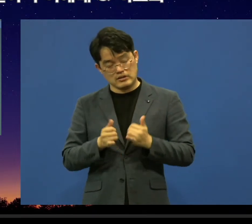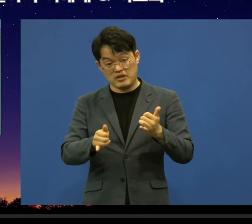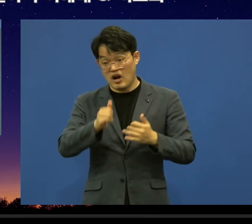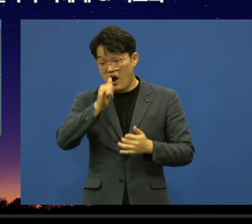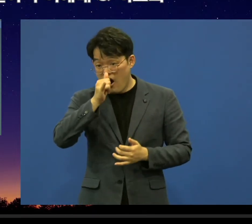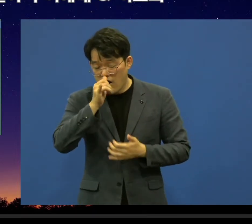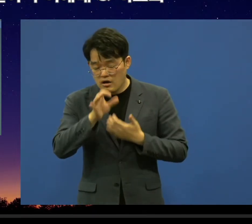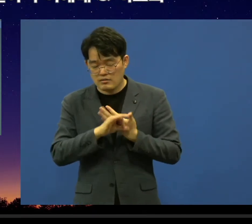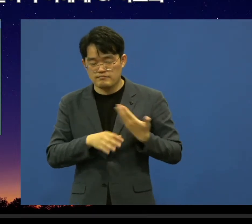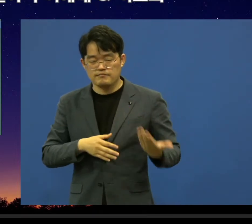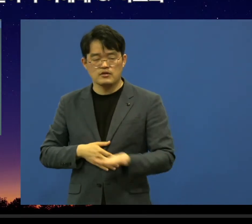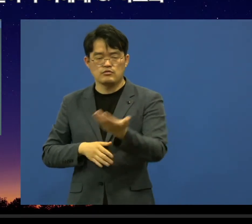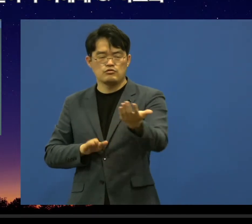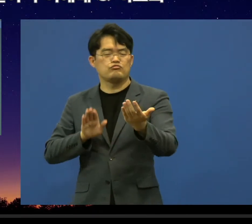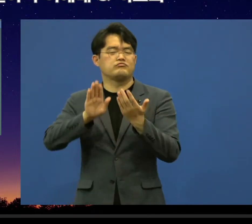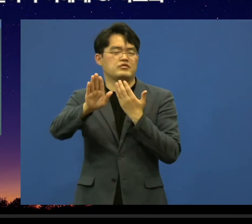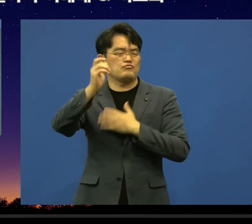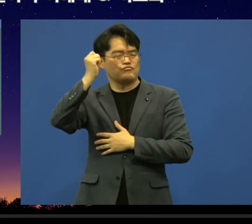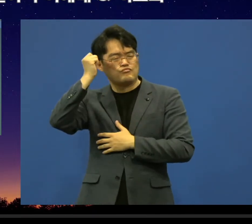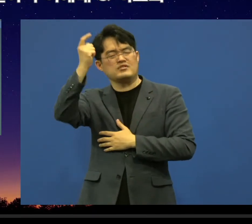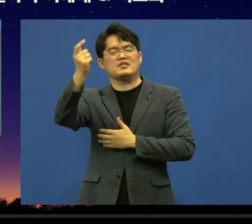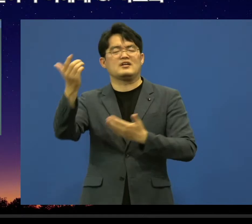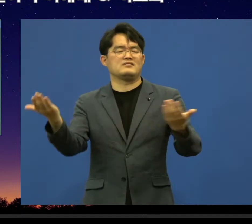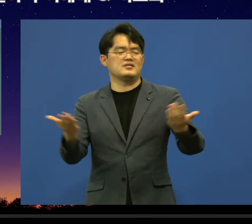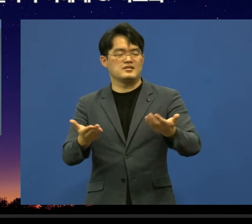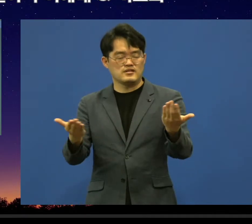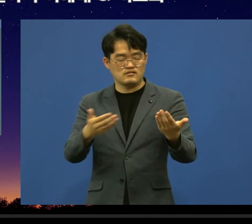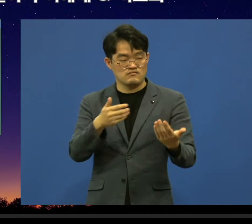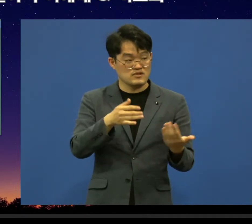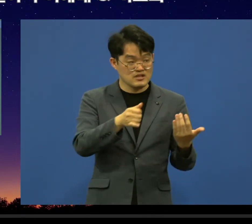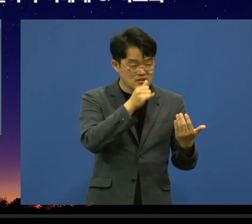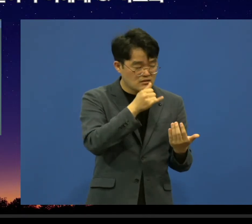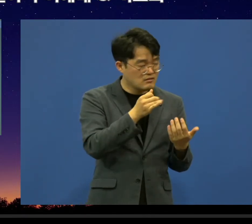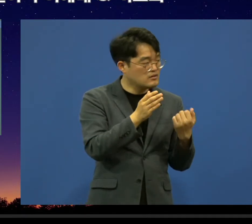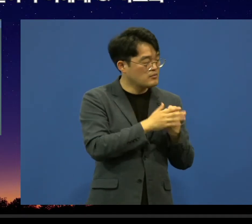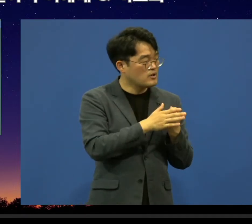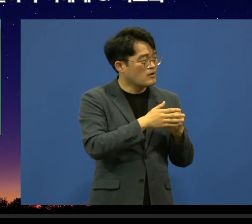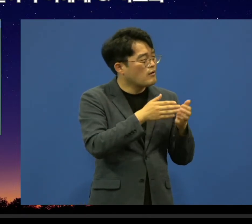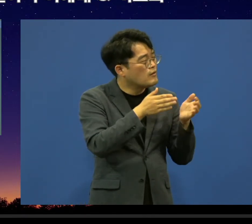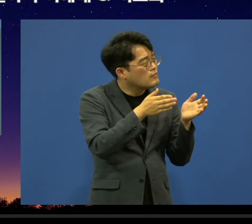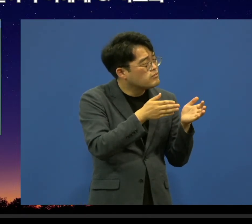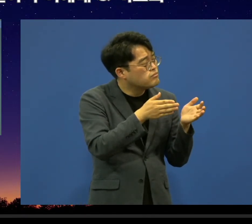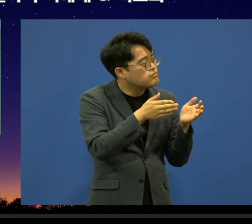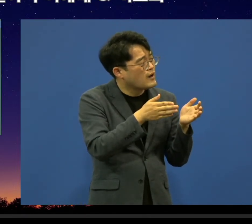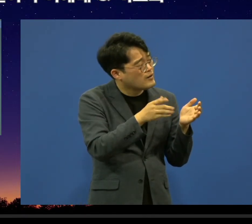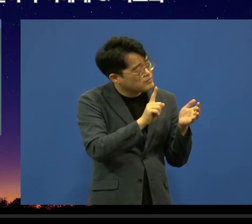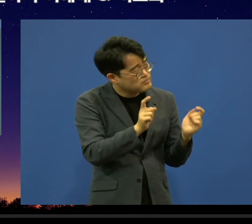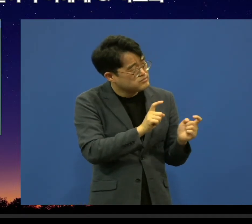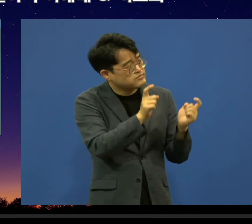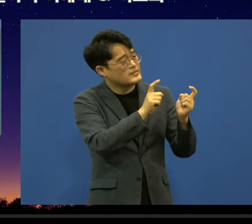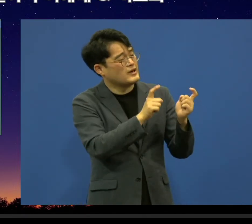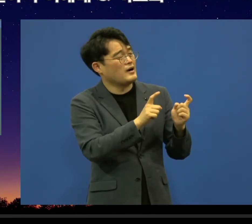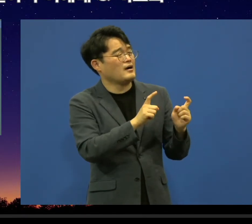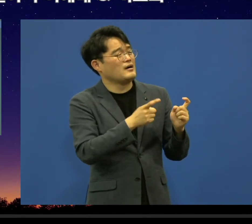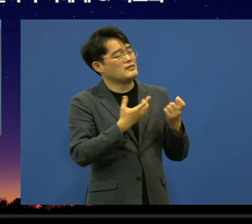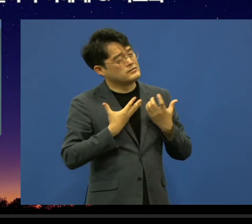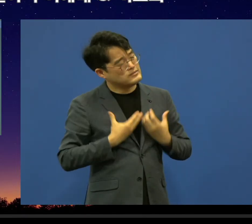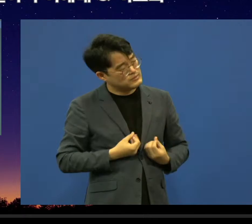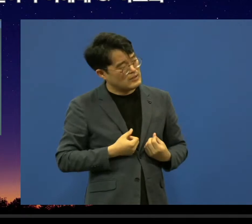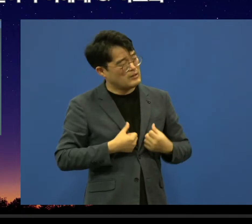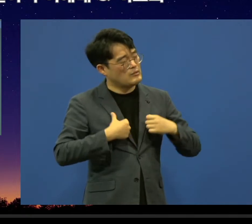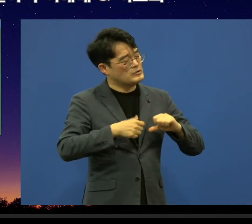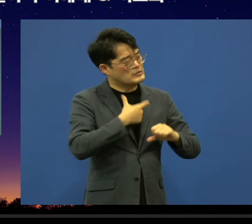위대한 일이 예비되어 있다는 사인이에요. 사탄은 그것을 알기 때문에 돌아서지